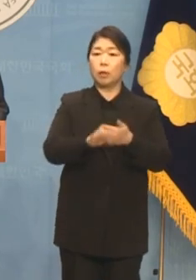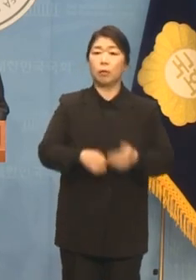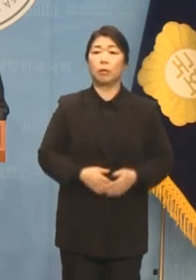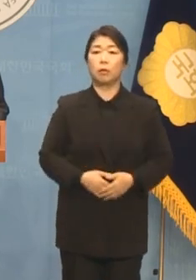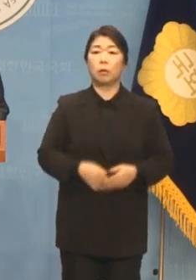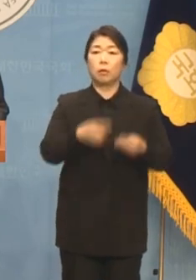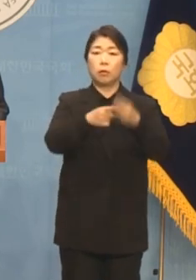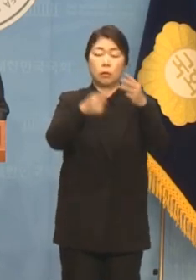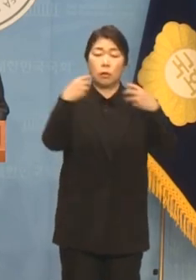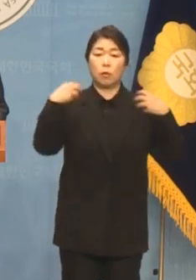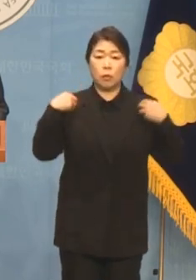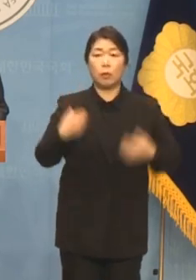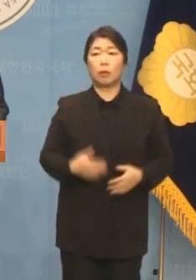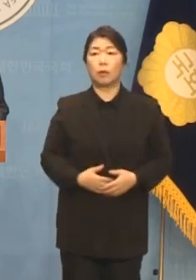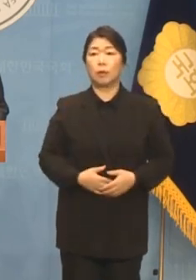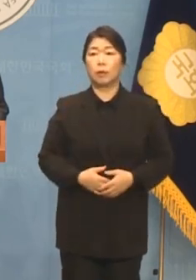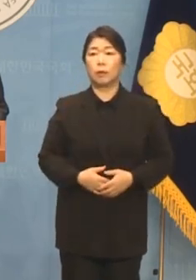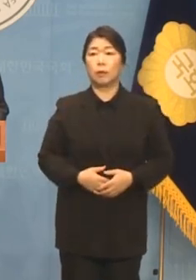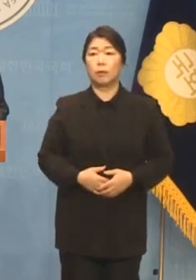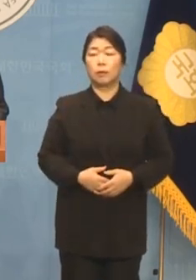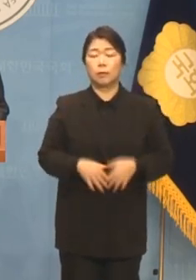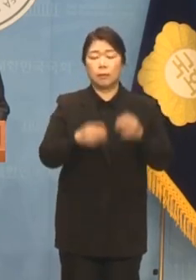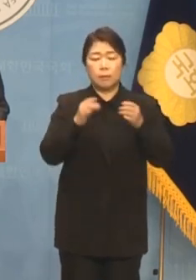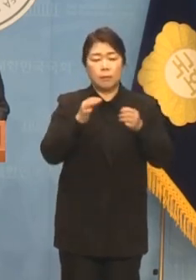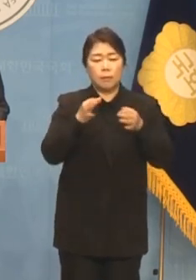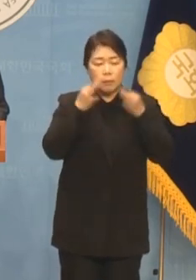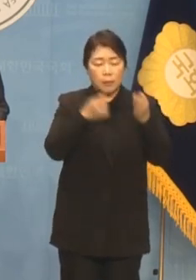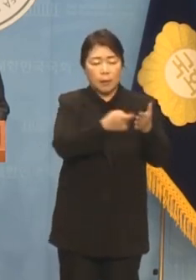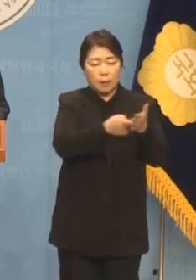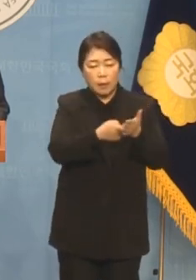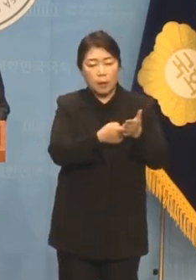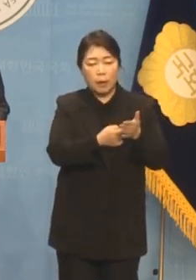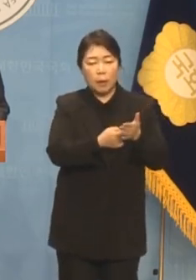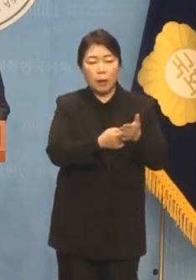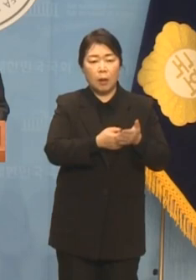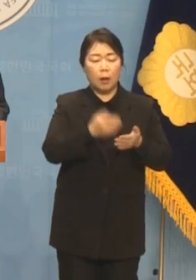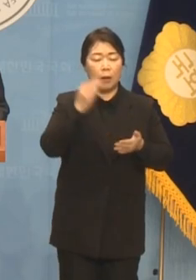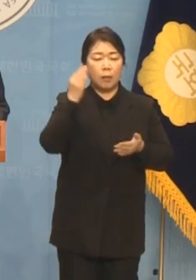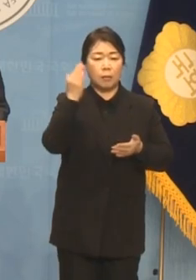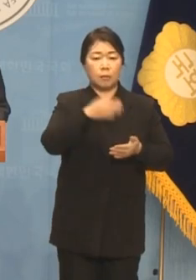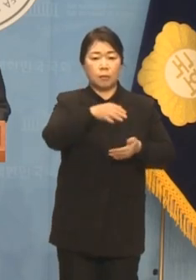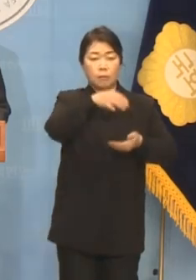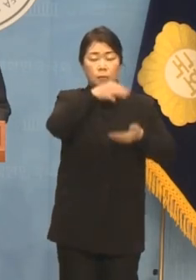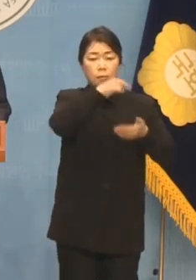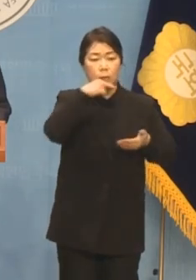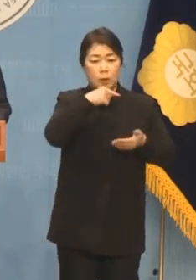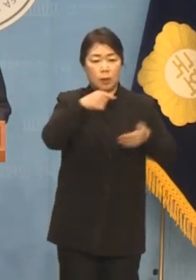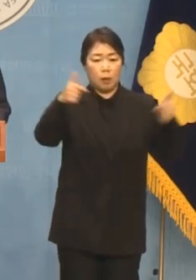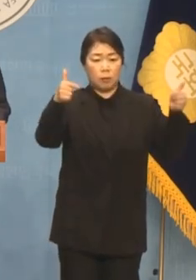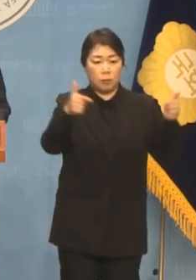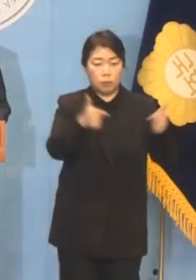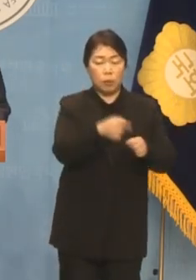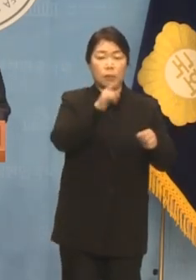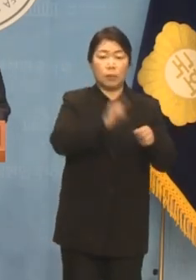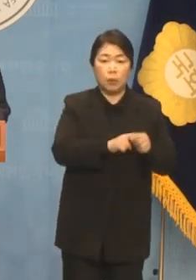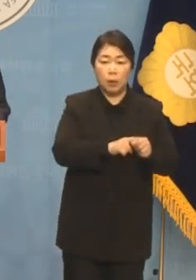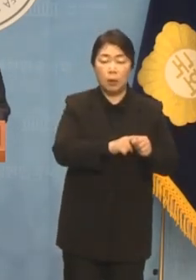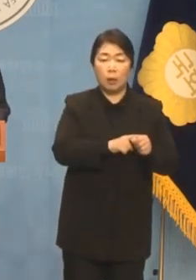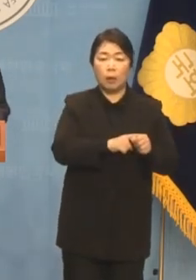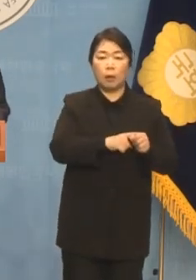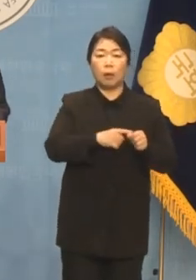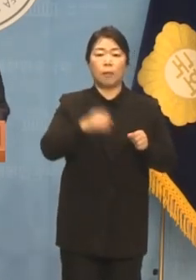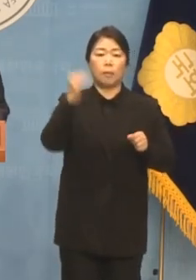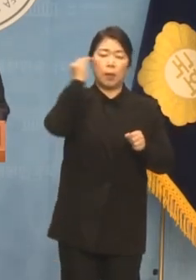열심히 채워놓은 나라 고가는 다시 비계 재점화되는 했던 국가의 장기